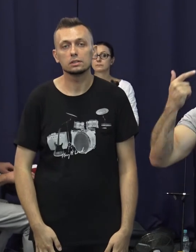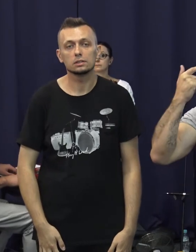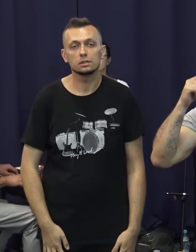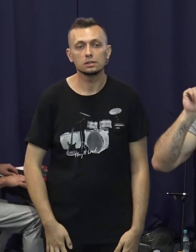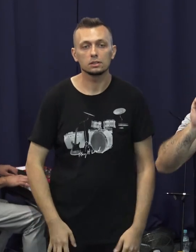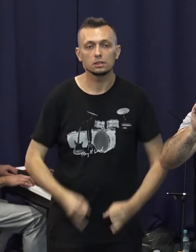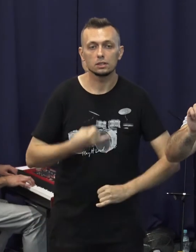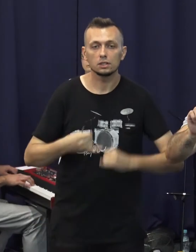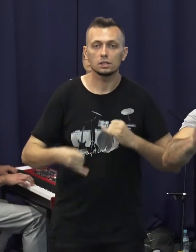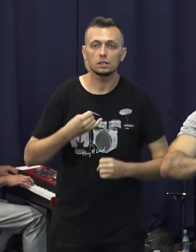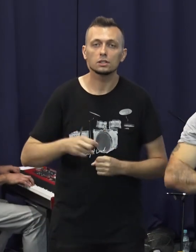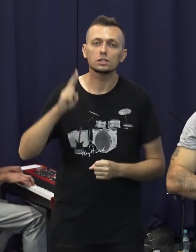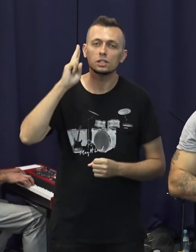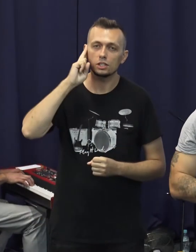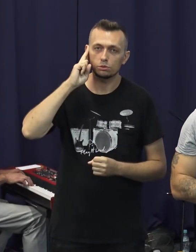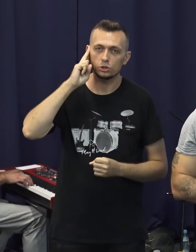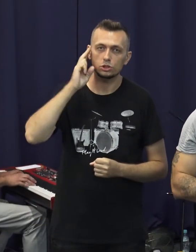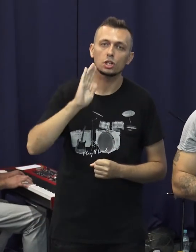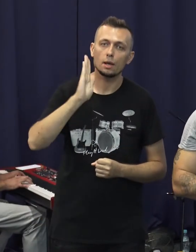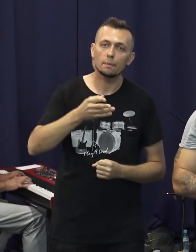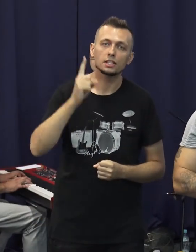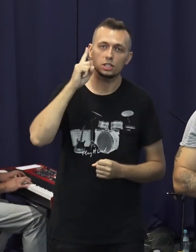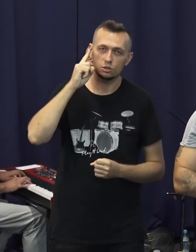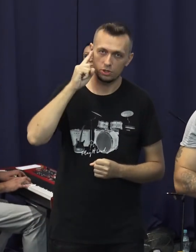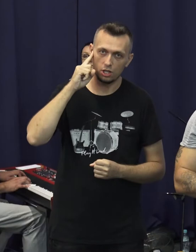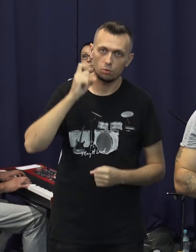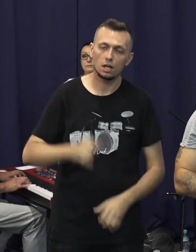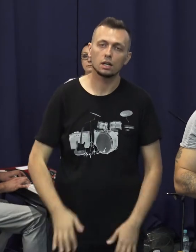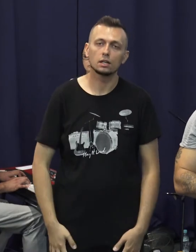Jeżeli nie słyszysz, to będziesz słyszał.